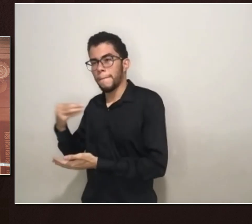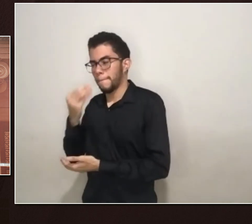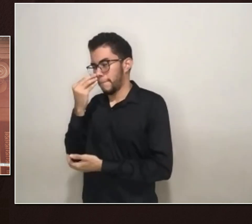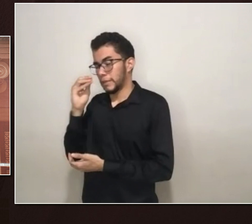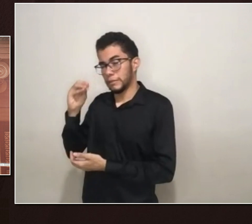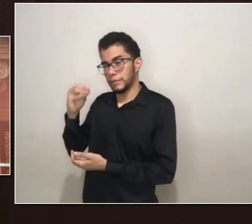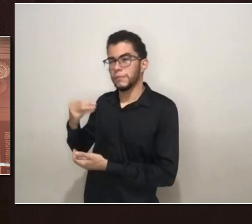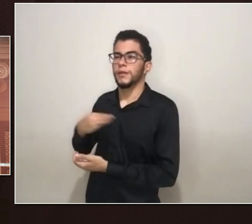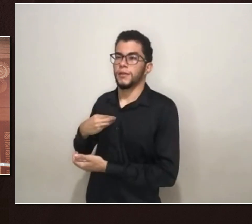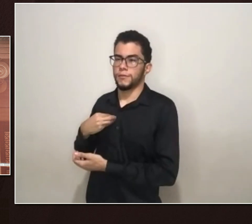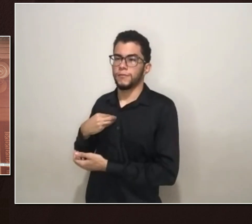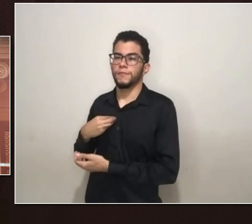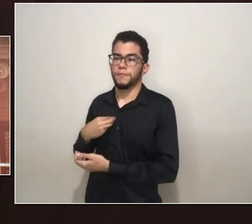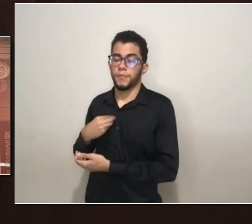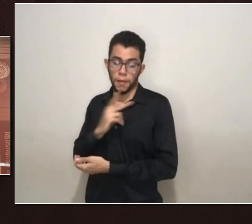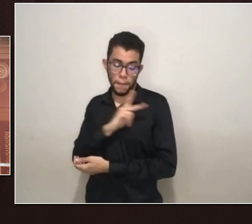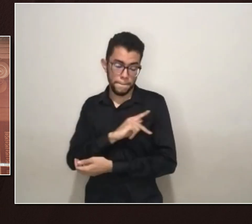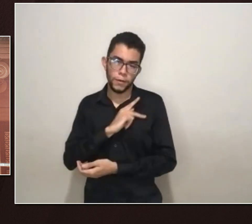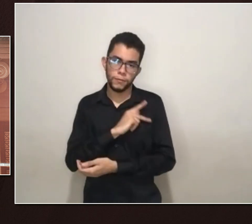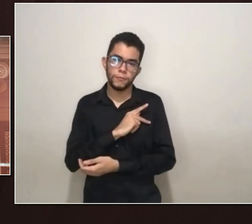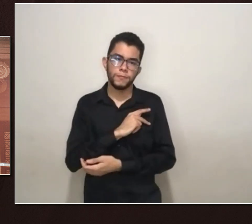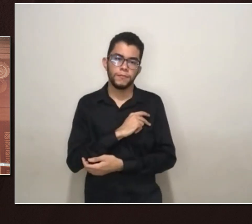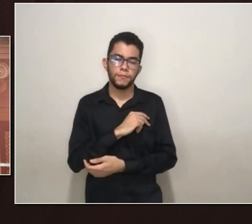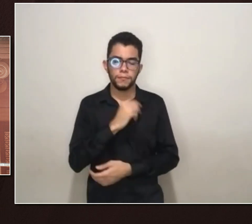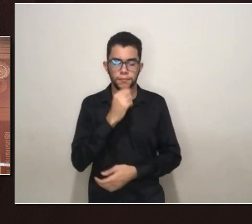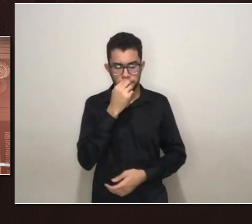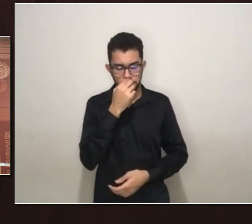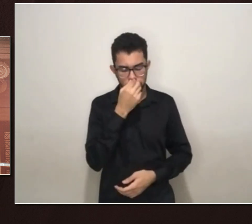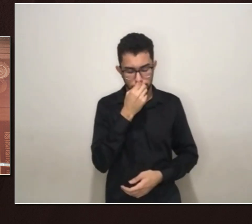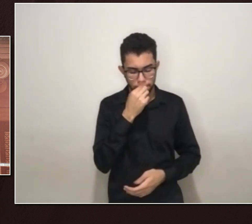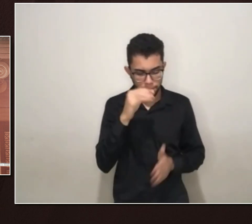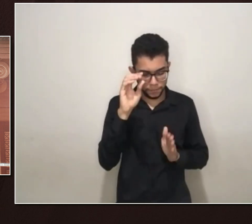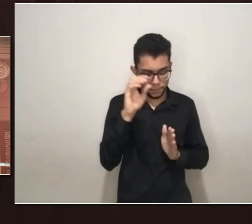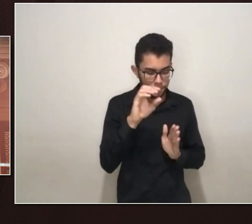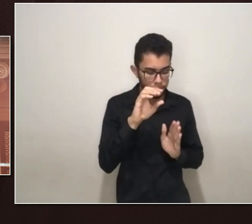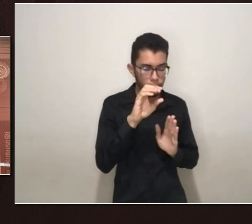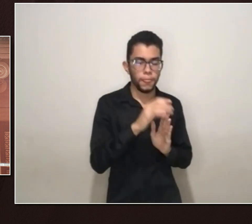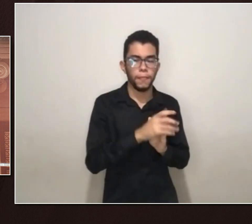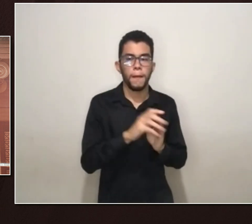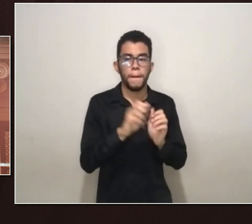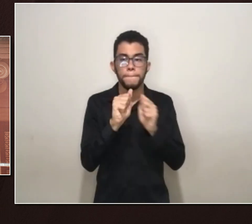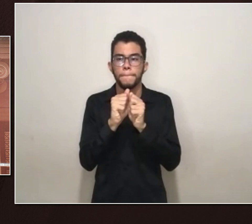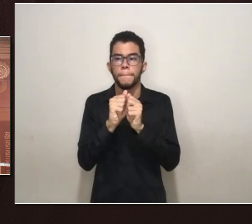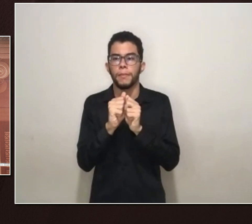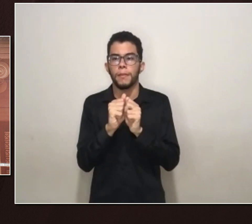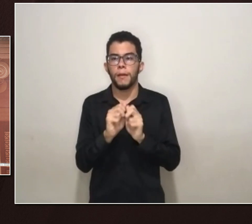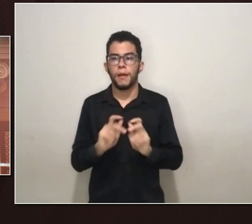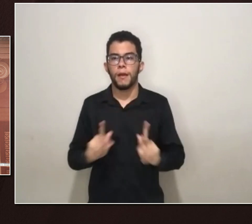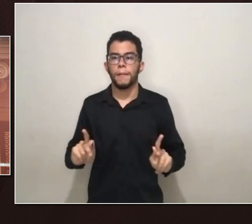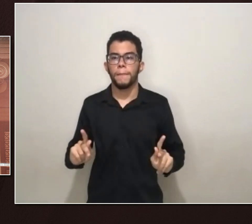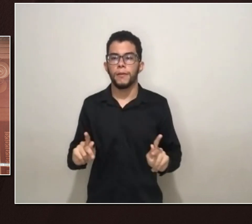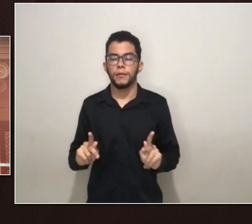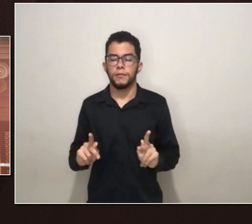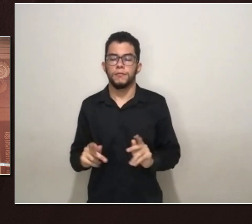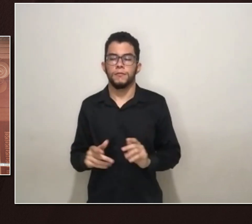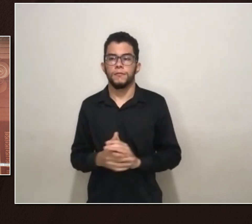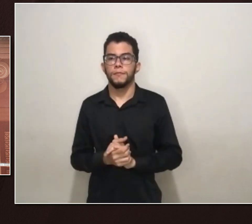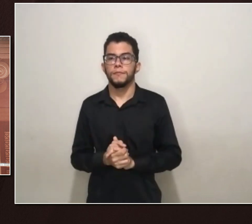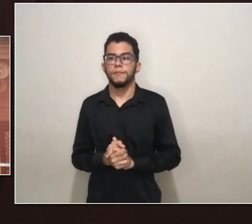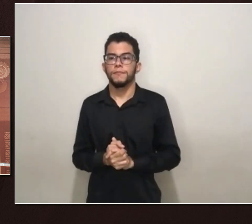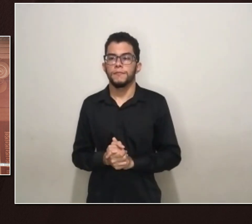Paulo, né? E versículo 6, vamos voltar lá para Apocalipse, né? Versículo 6,